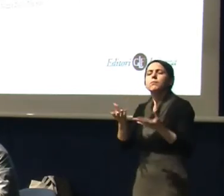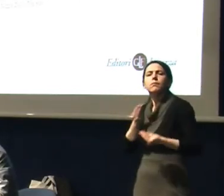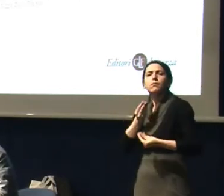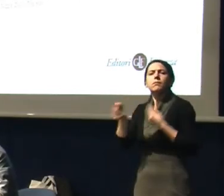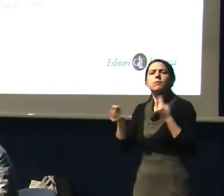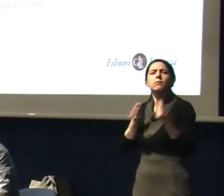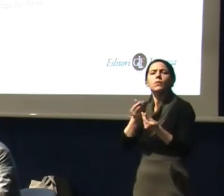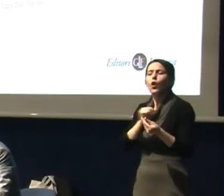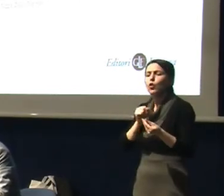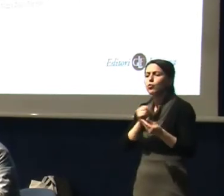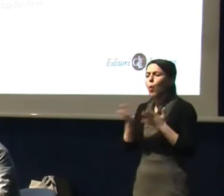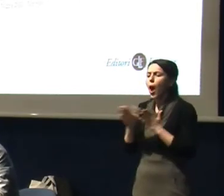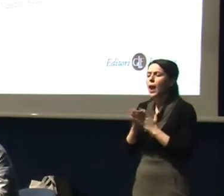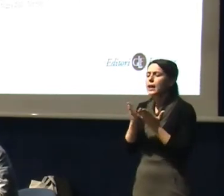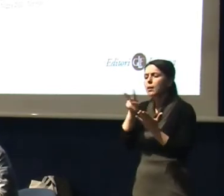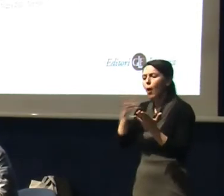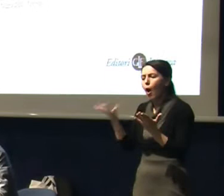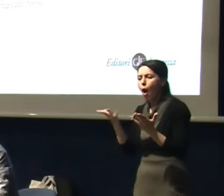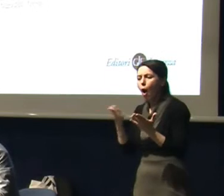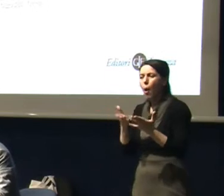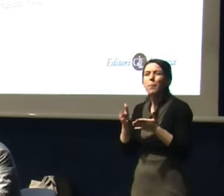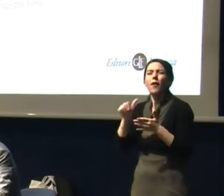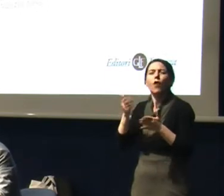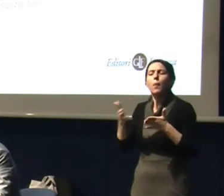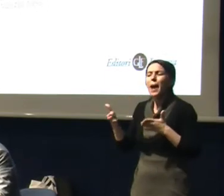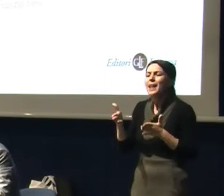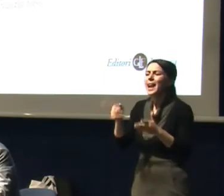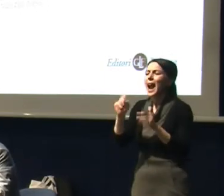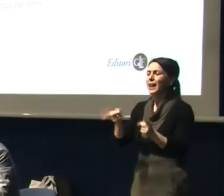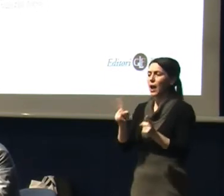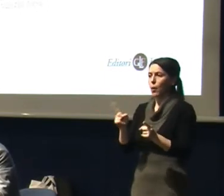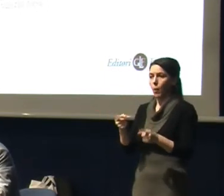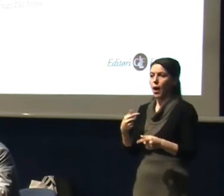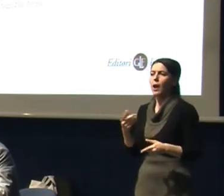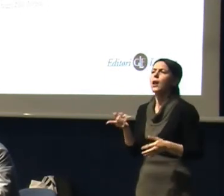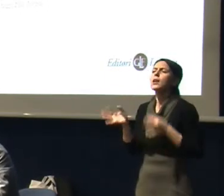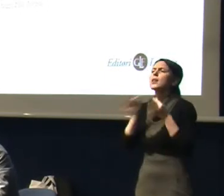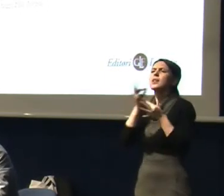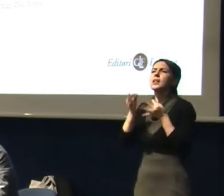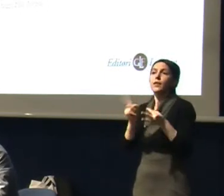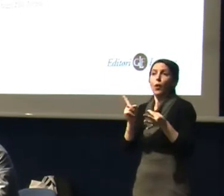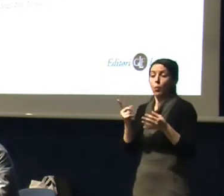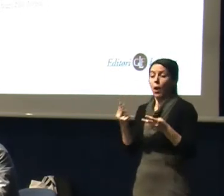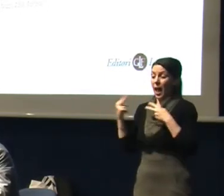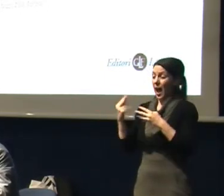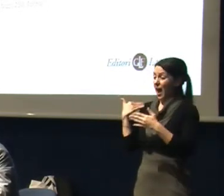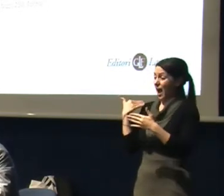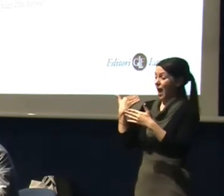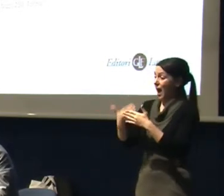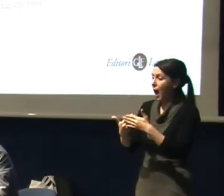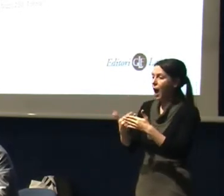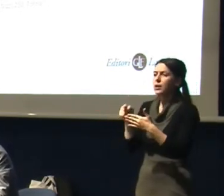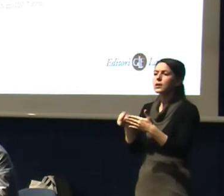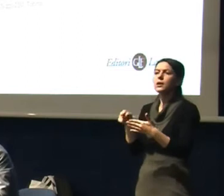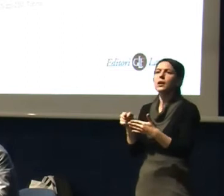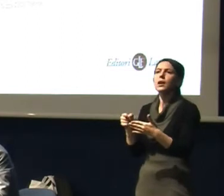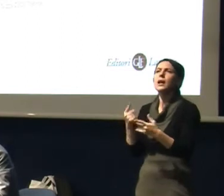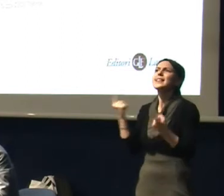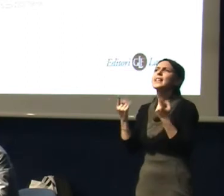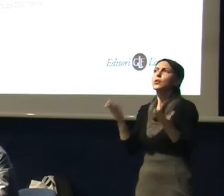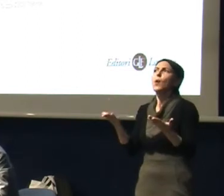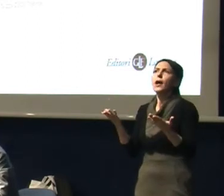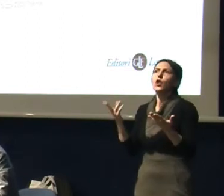quello di dirci guardate probabilmente lo scenario al quale stiamo già assistendo da alcuni anni ci descrive una situazione che